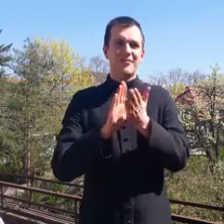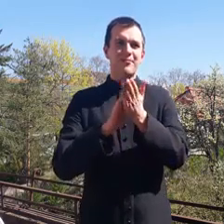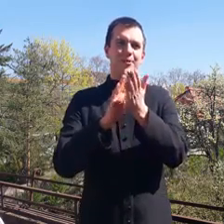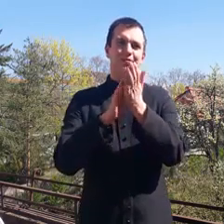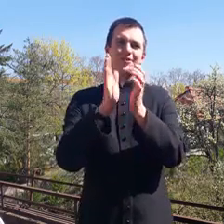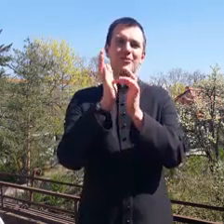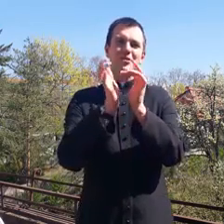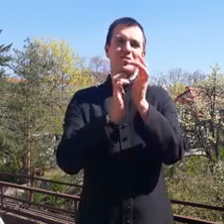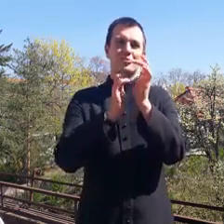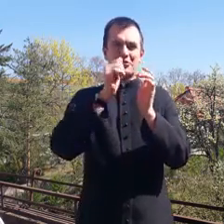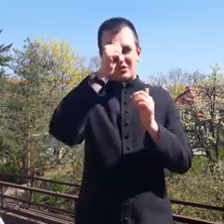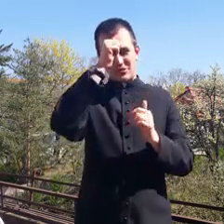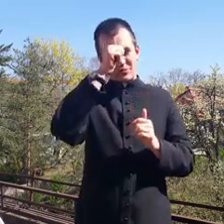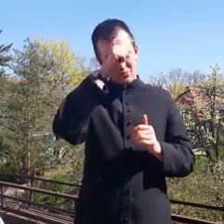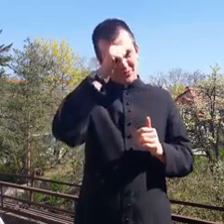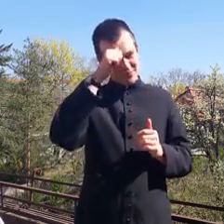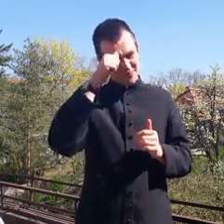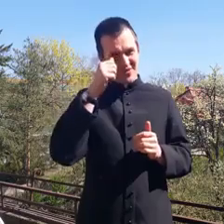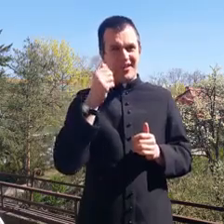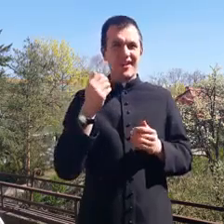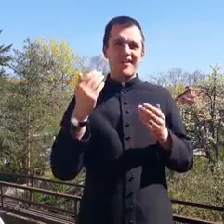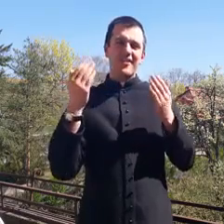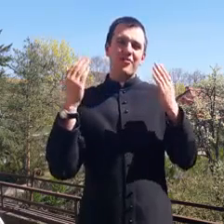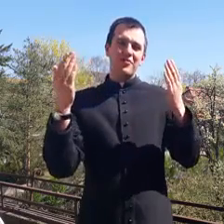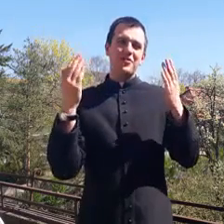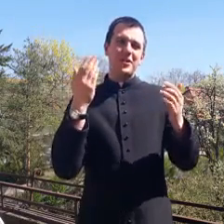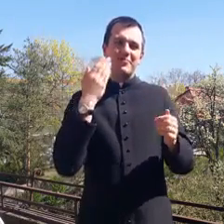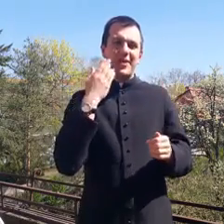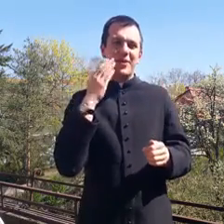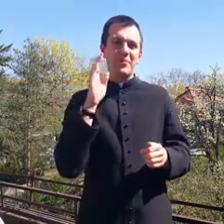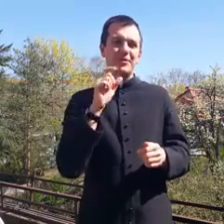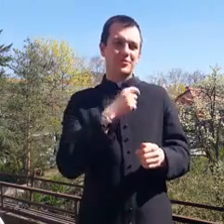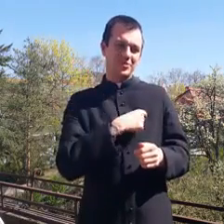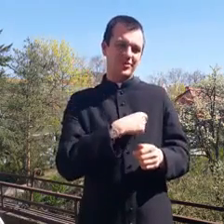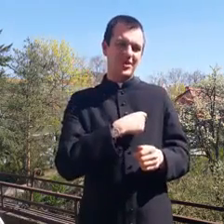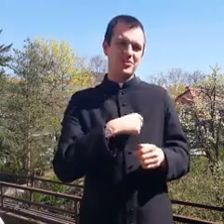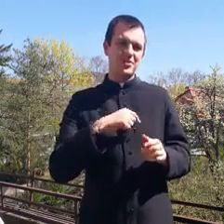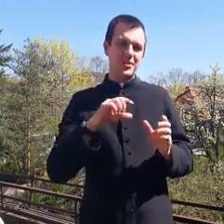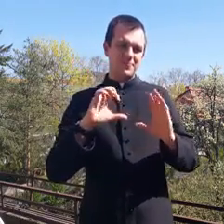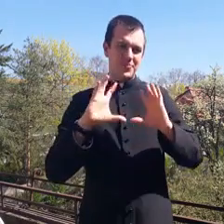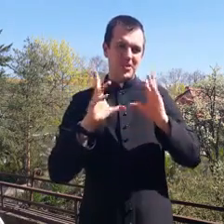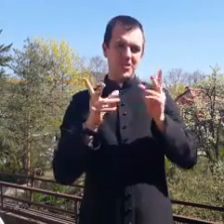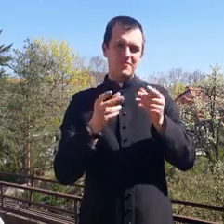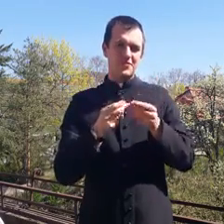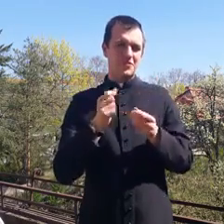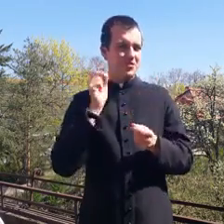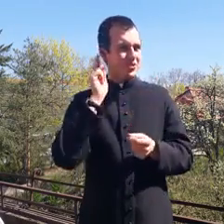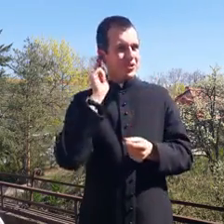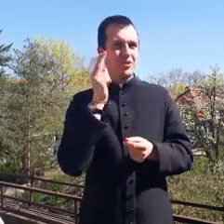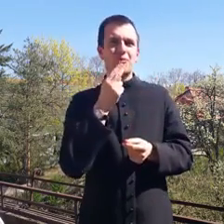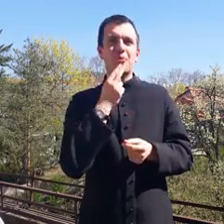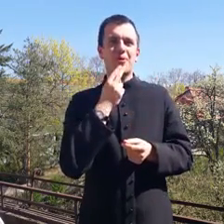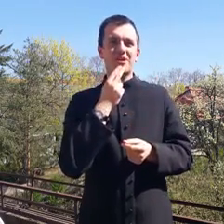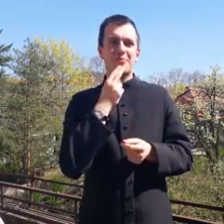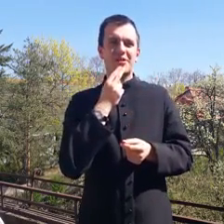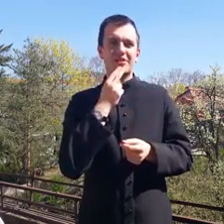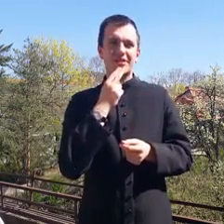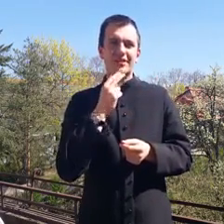pochwalony jezus chrystus witam bardzo serdecznie wszystkich głuchoniemych